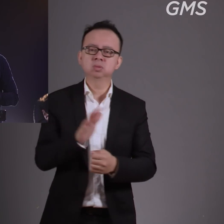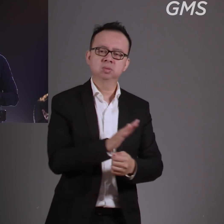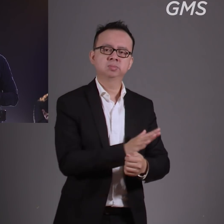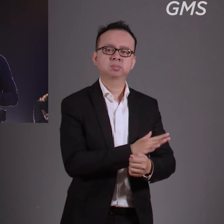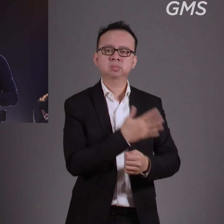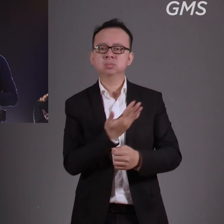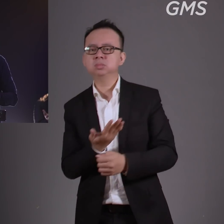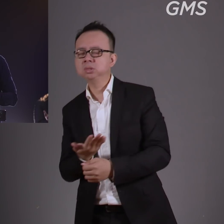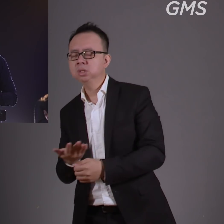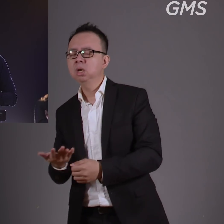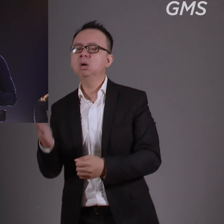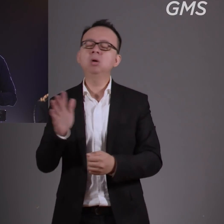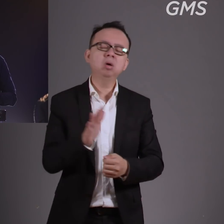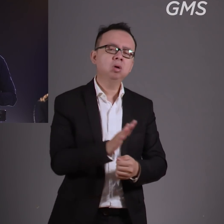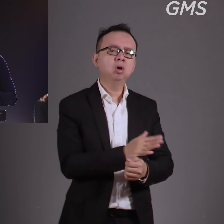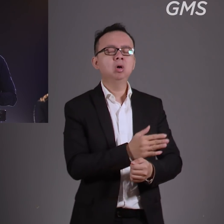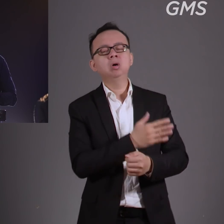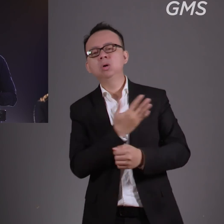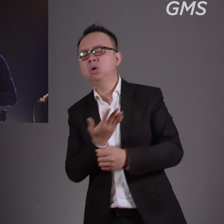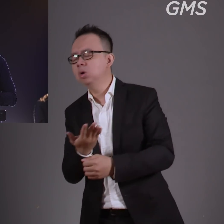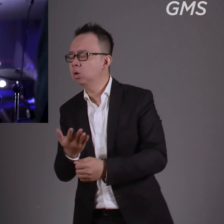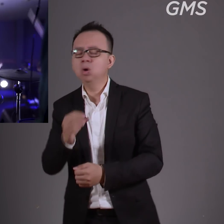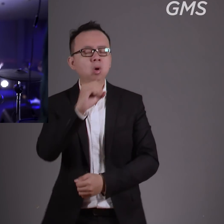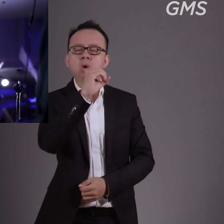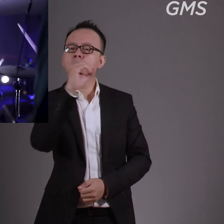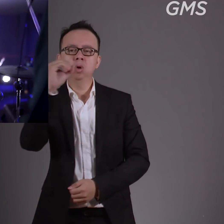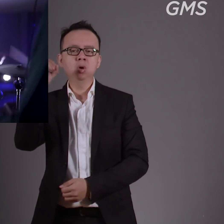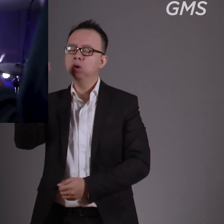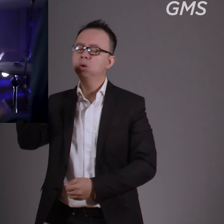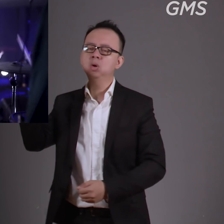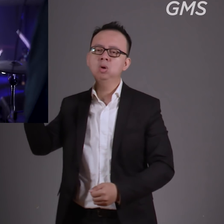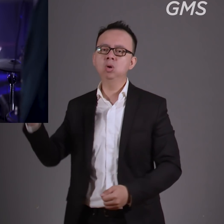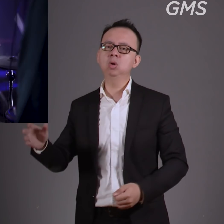ramaya sandaramaya sande aramu maraya sando,